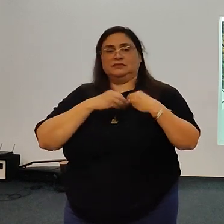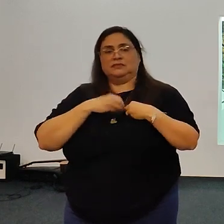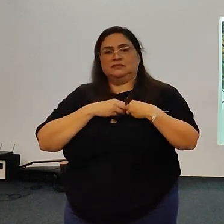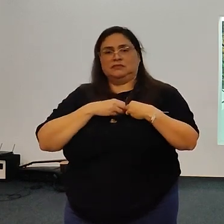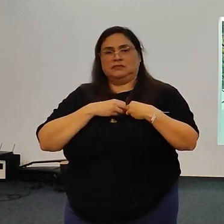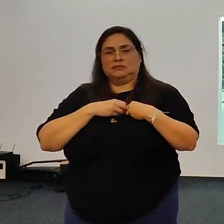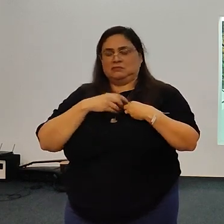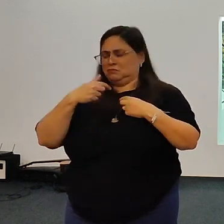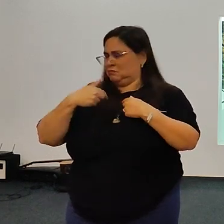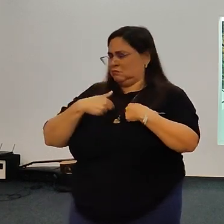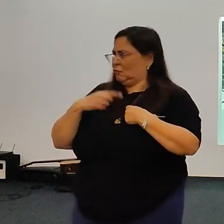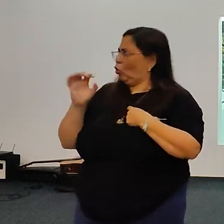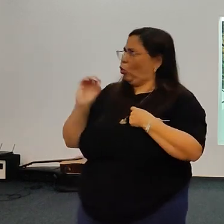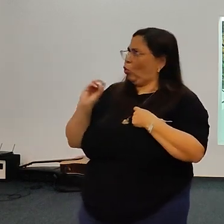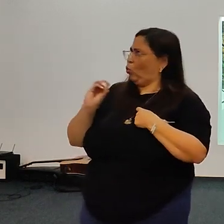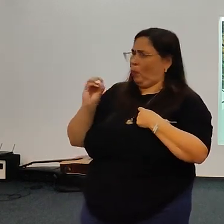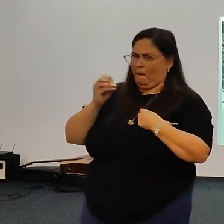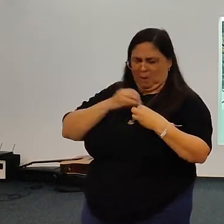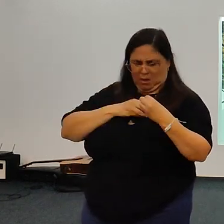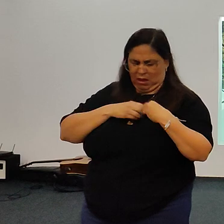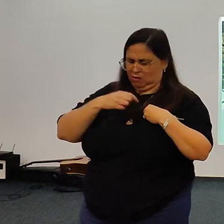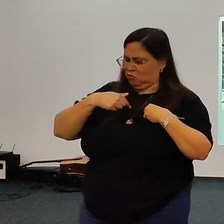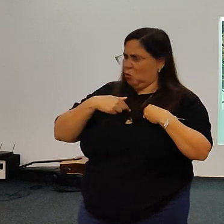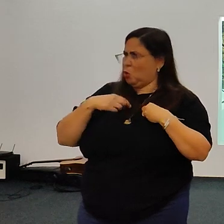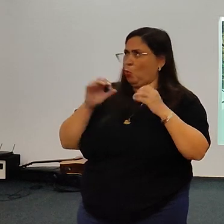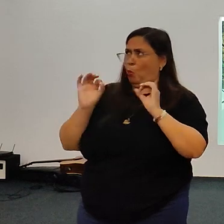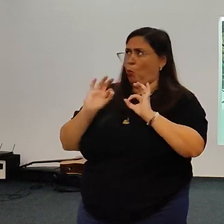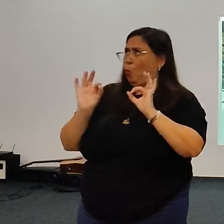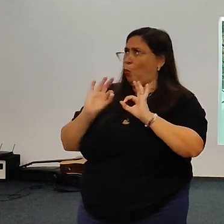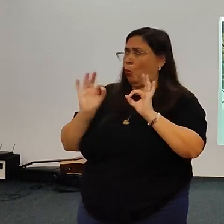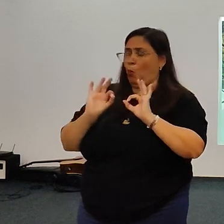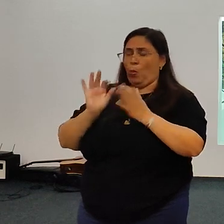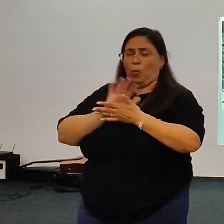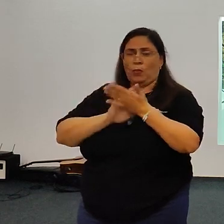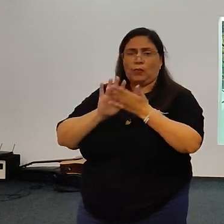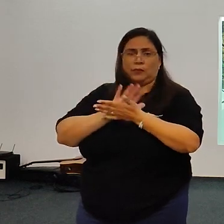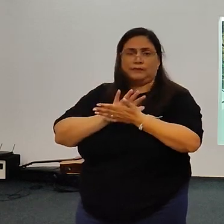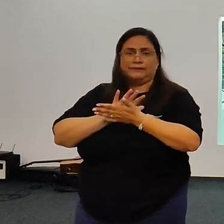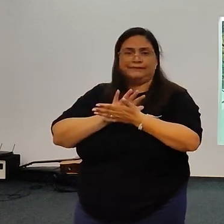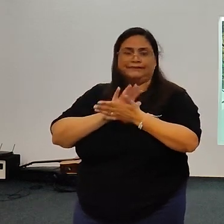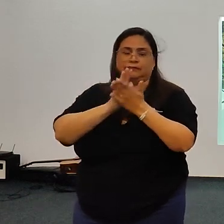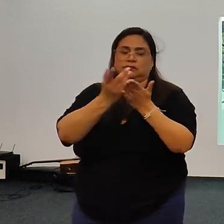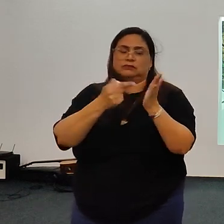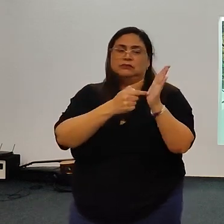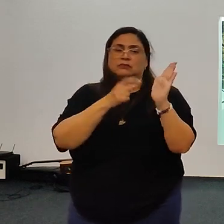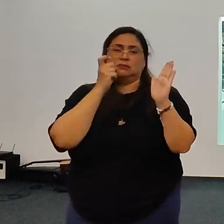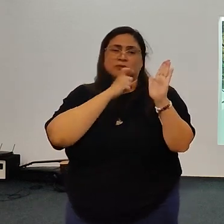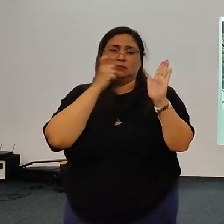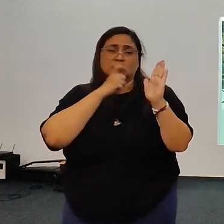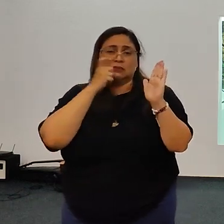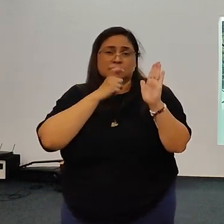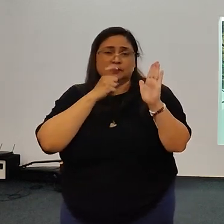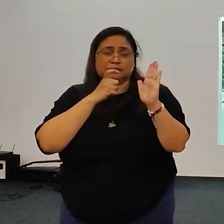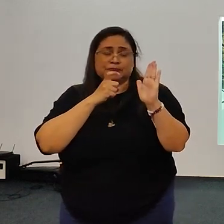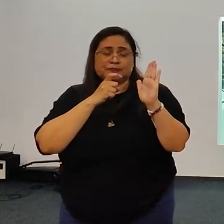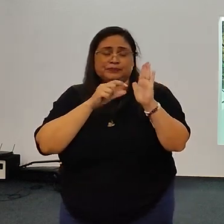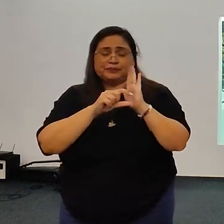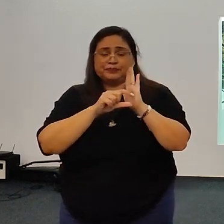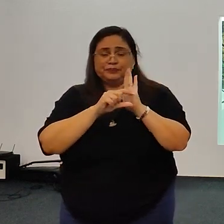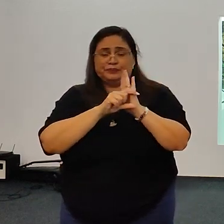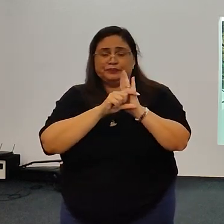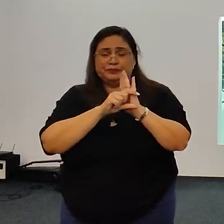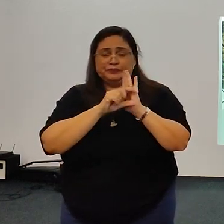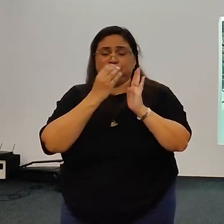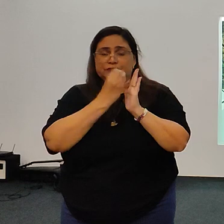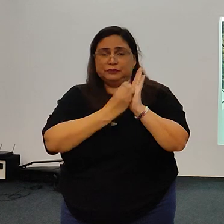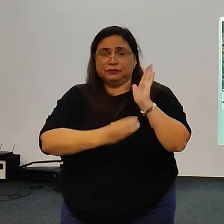falamos que nós somos o tal, nós estamos fazendo da palavra de Deus uma grande mentira. E no versículo 2, ele diz,